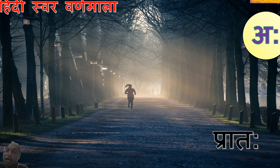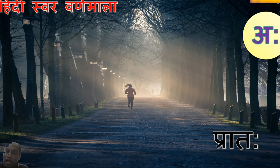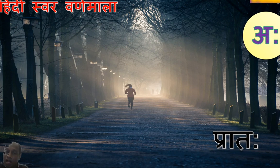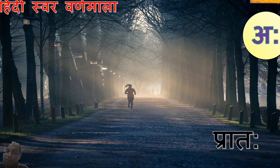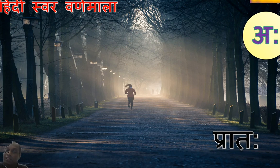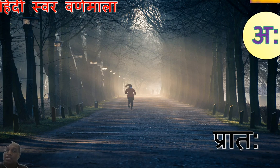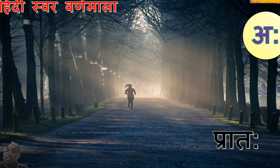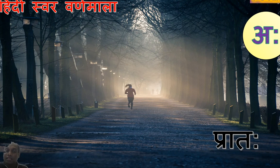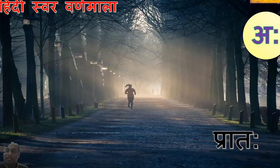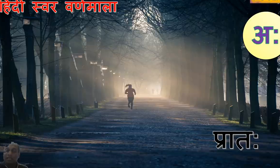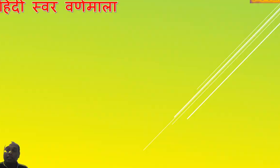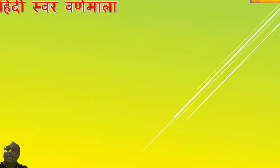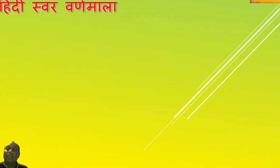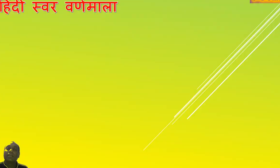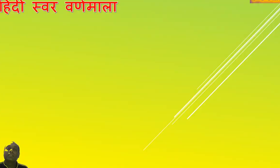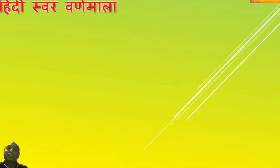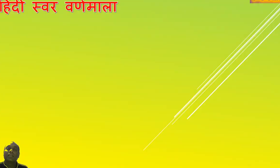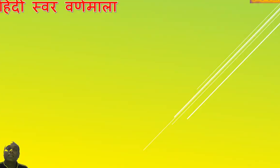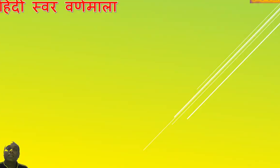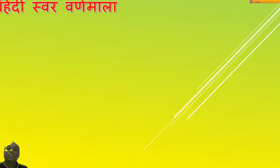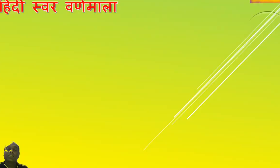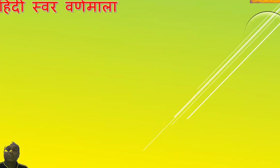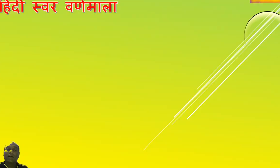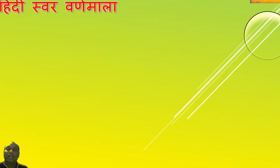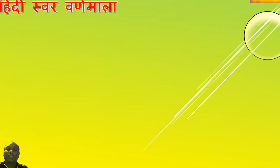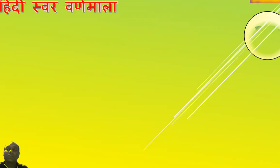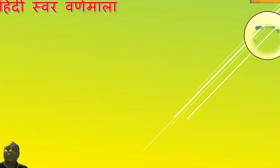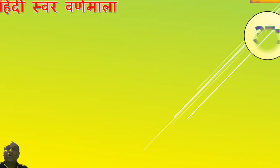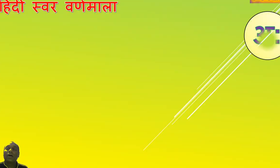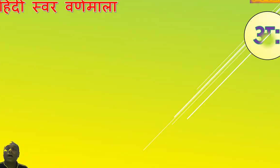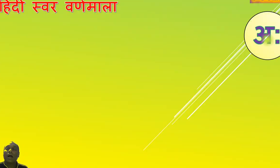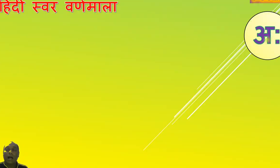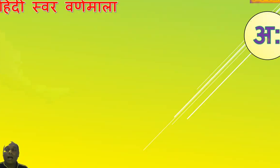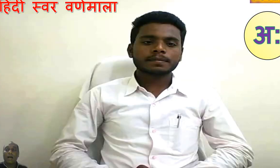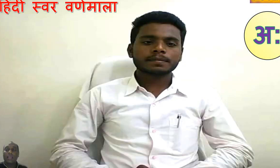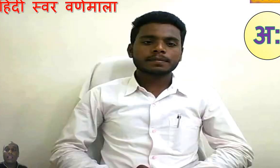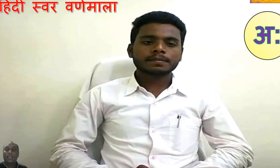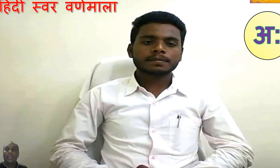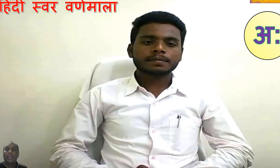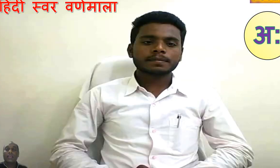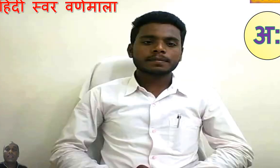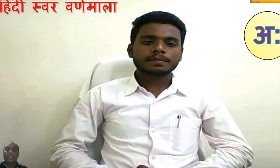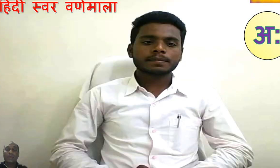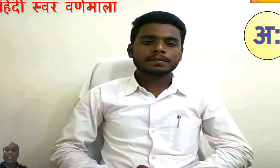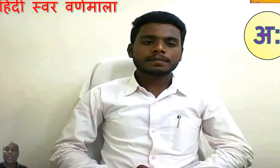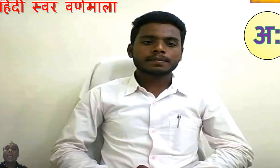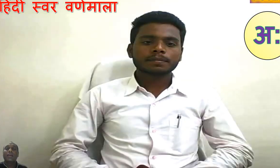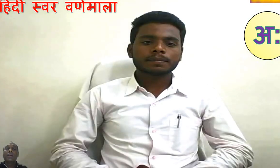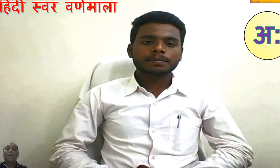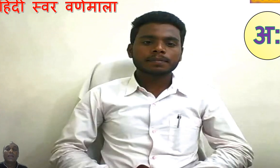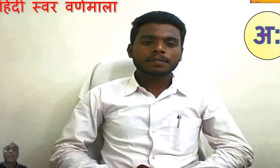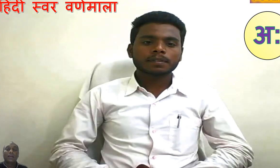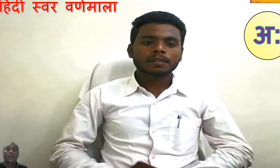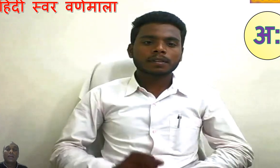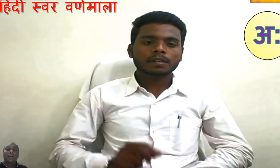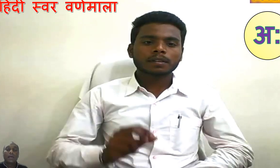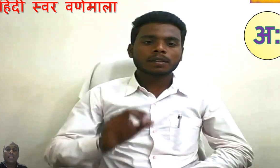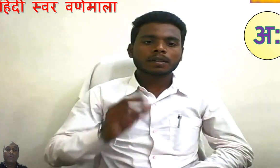आहा बताने के लिए संकेत तिस्तातार से होगा आहा के लिए यह देखिए पहले